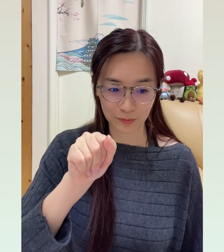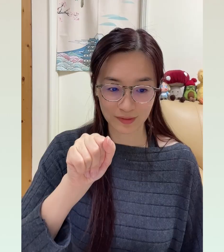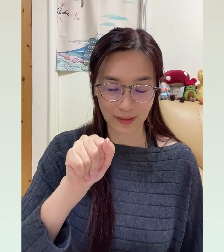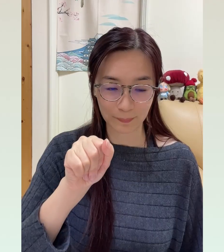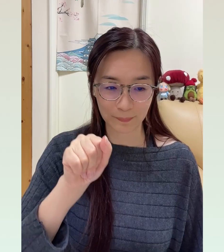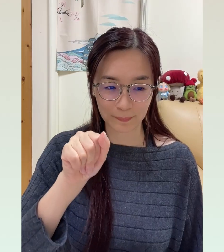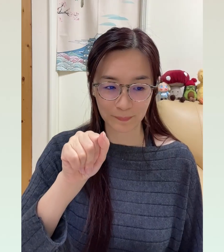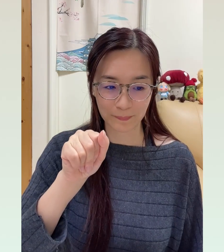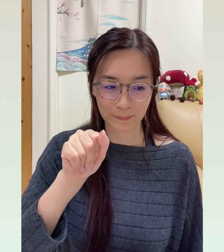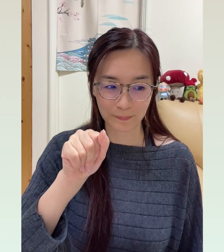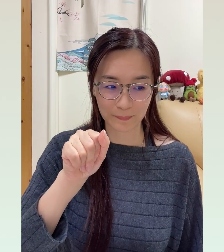60